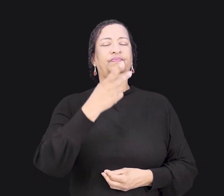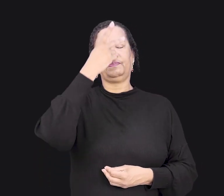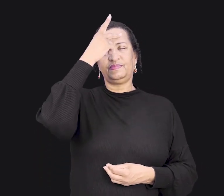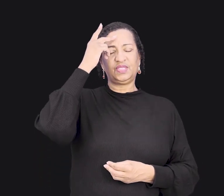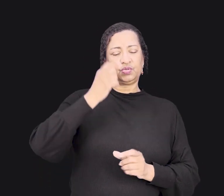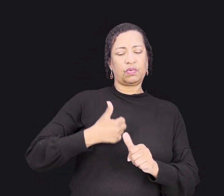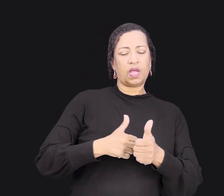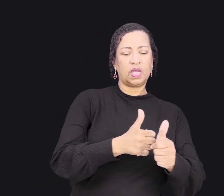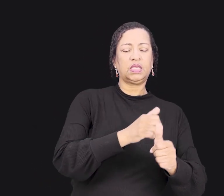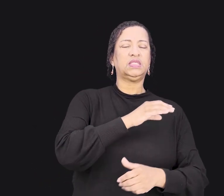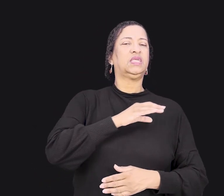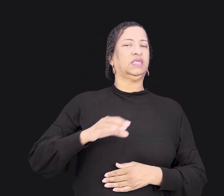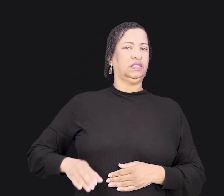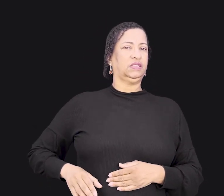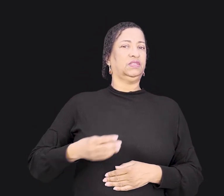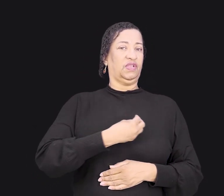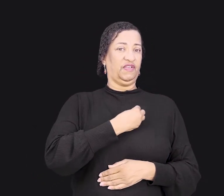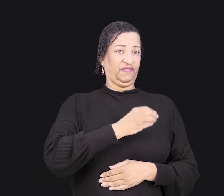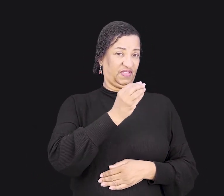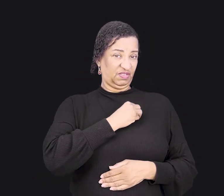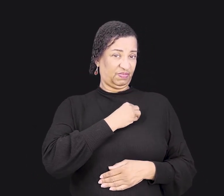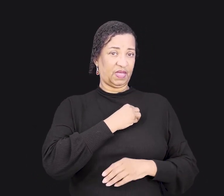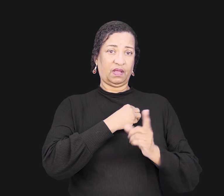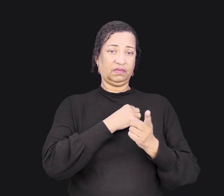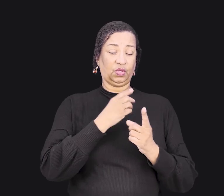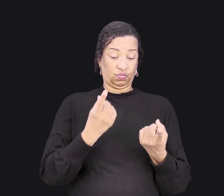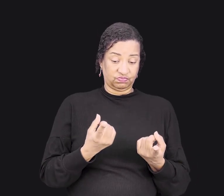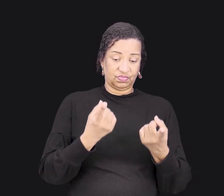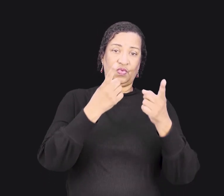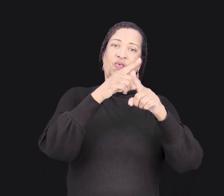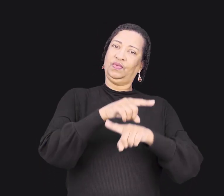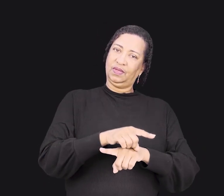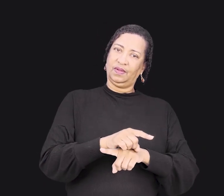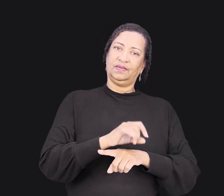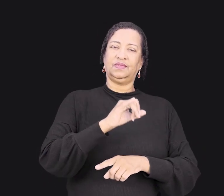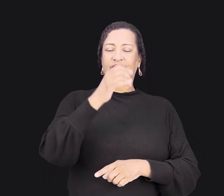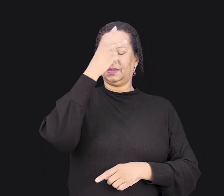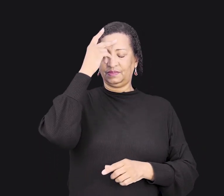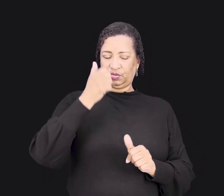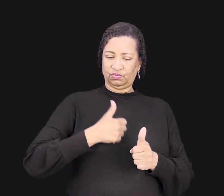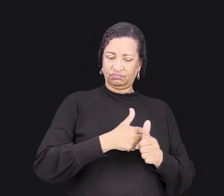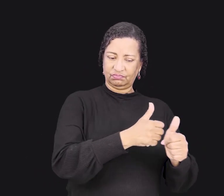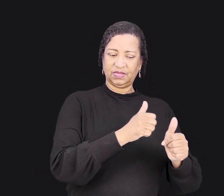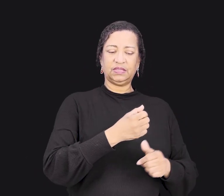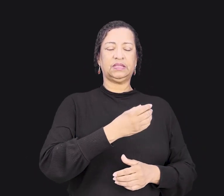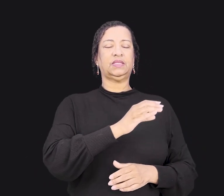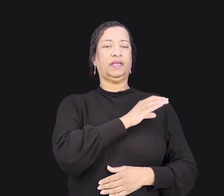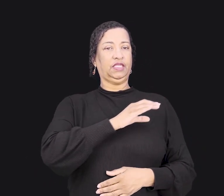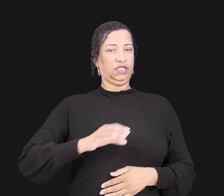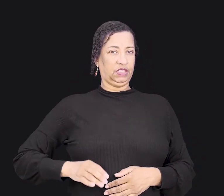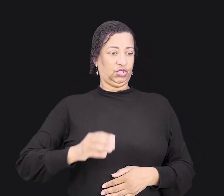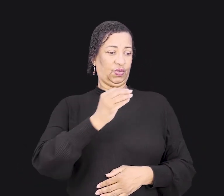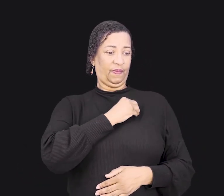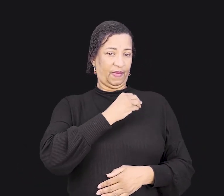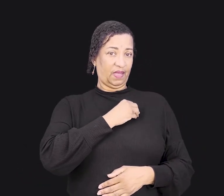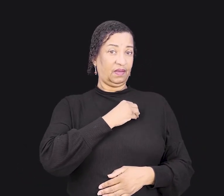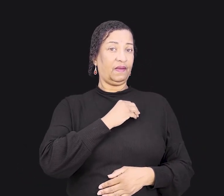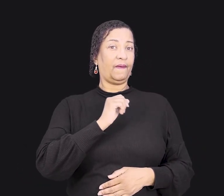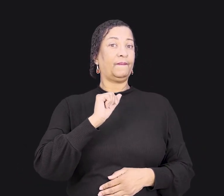ser uma vida de pecado, tem que ser exatamente ao contrário. Se um seguidor de Cristo peca, mesmo que sendo provável que